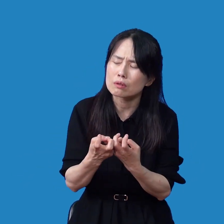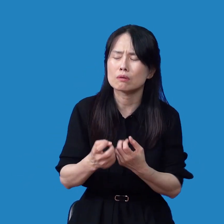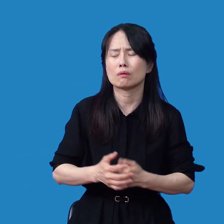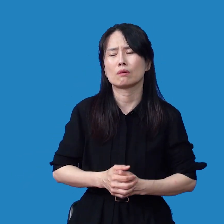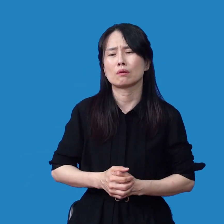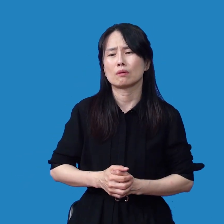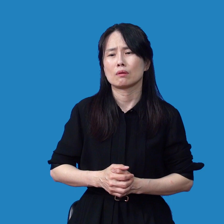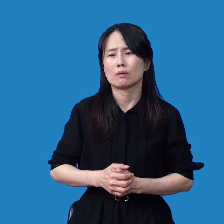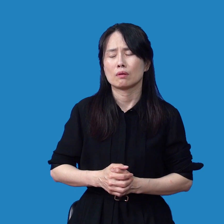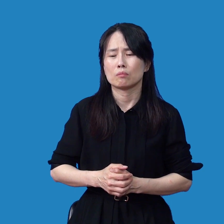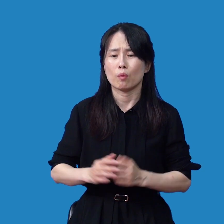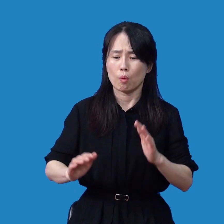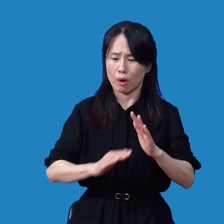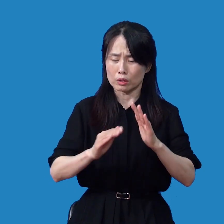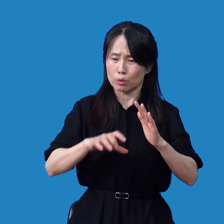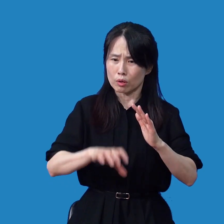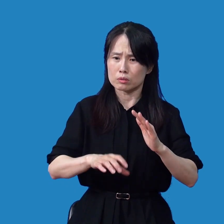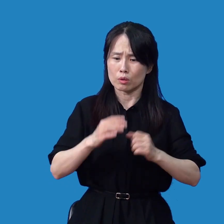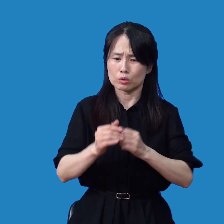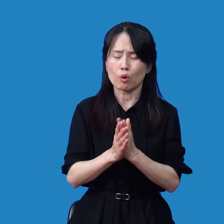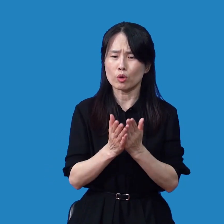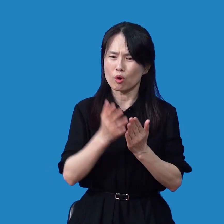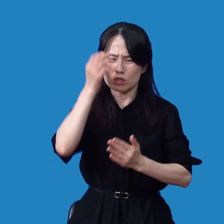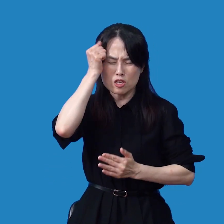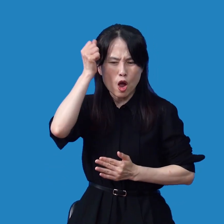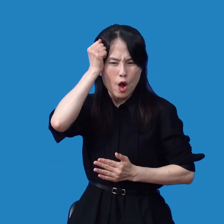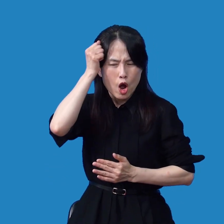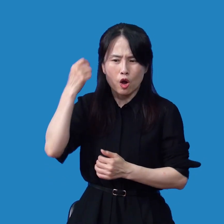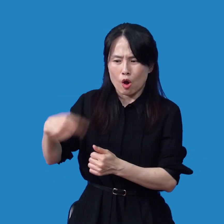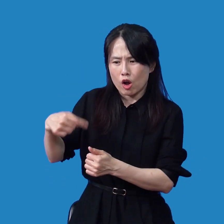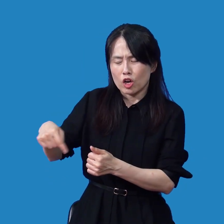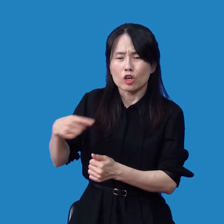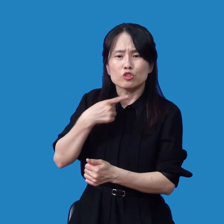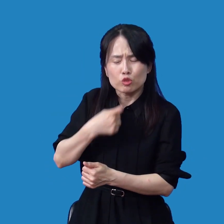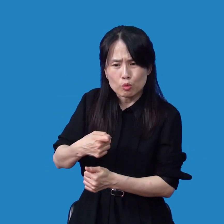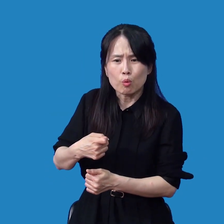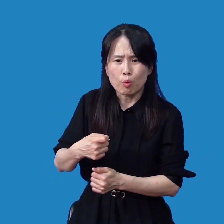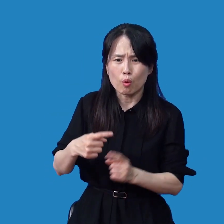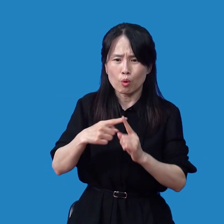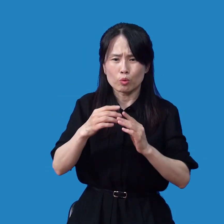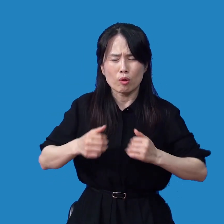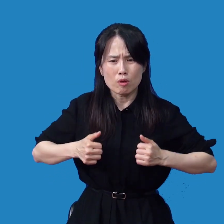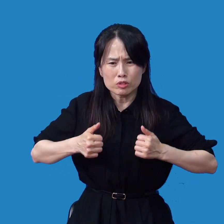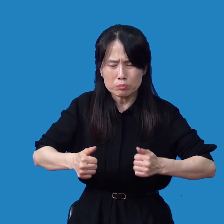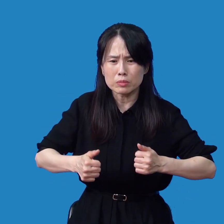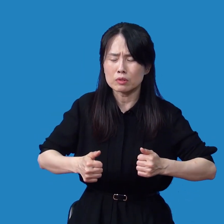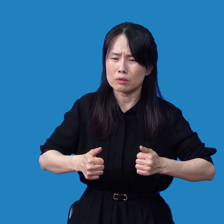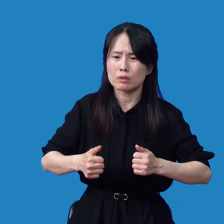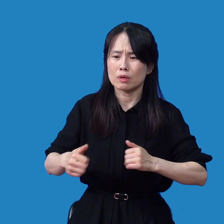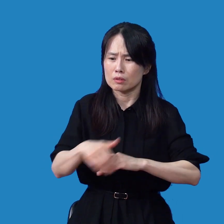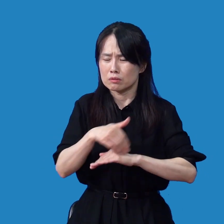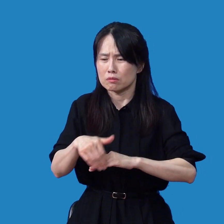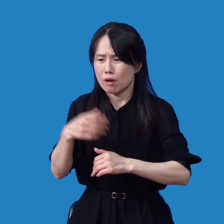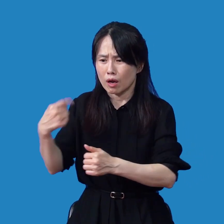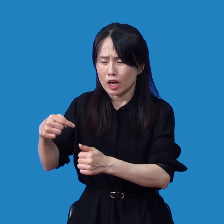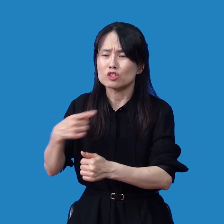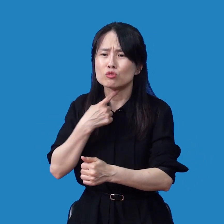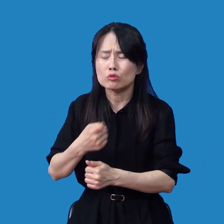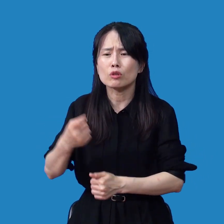그리고 가정에서는 성경 암송도 시키고 저희들 할 대로 다 했는데 왜 저렇게 이상하게 변해가는지 모르겠어요.